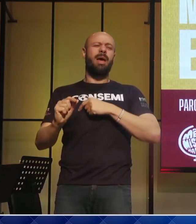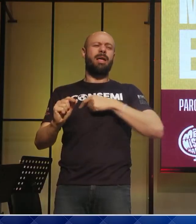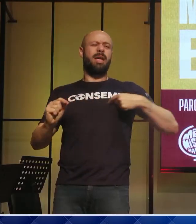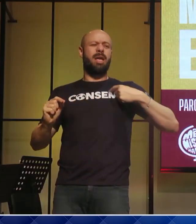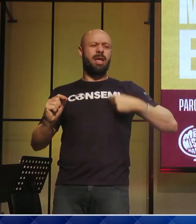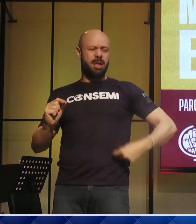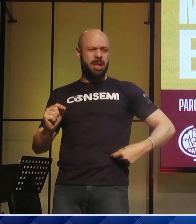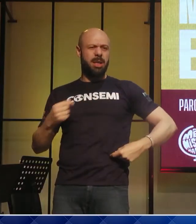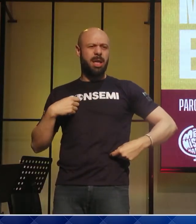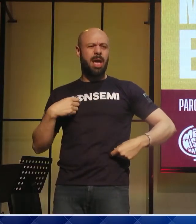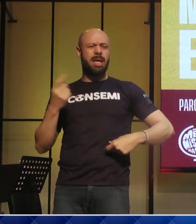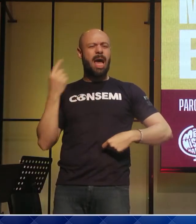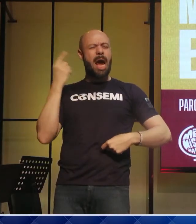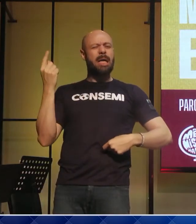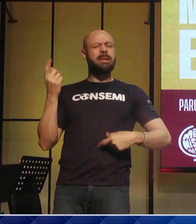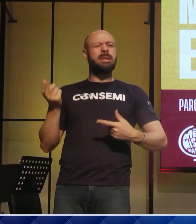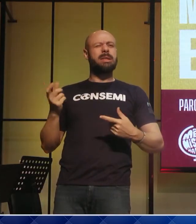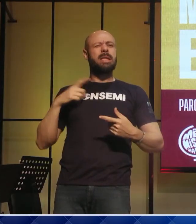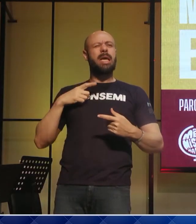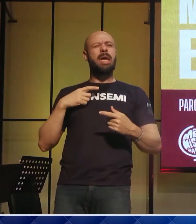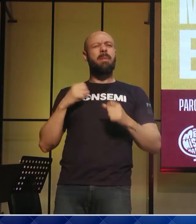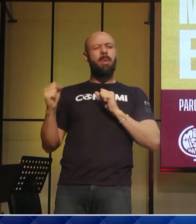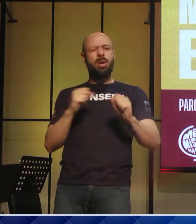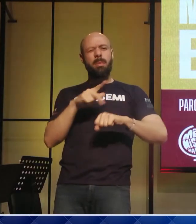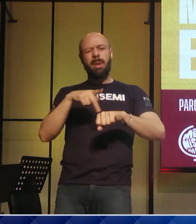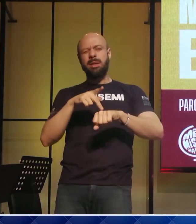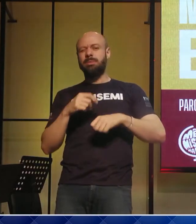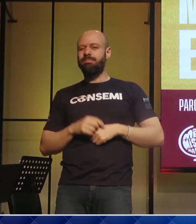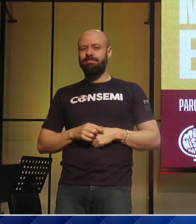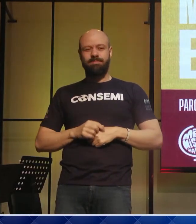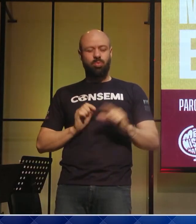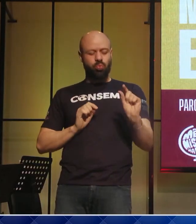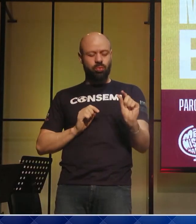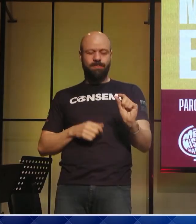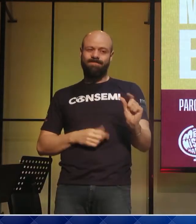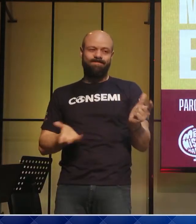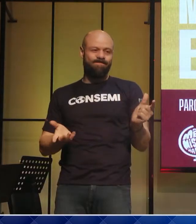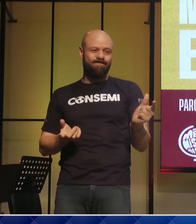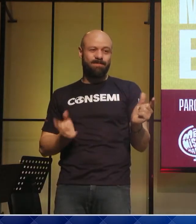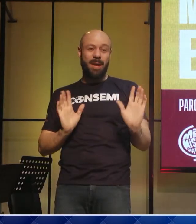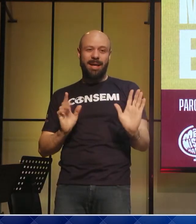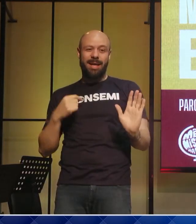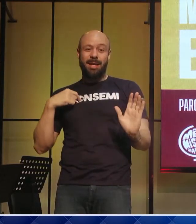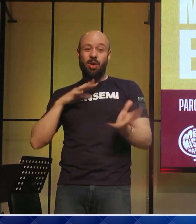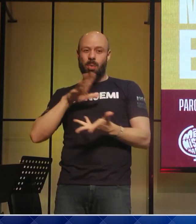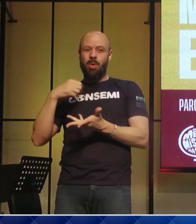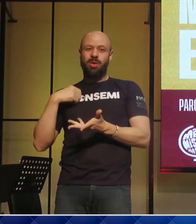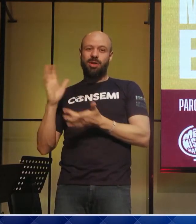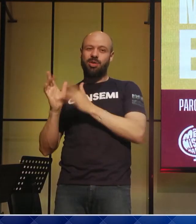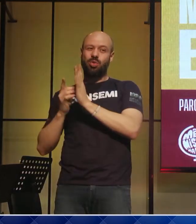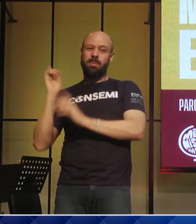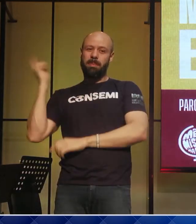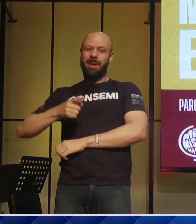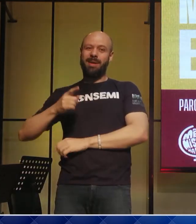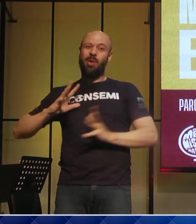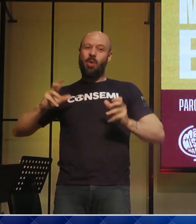que Putin. Mas quem manda nesse mundo é Jesus Cristo de